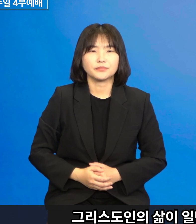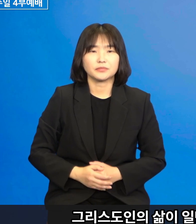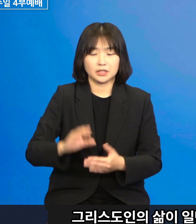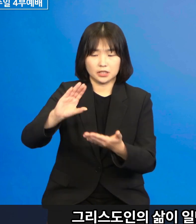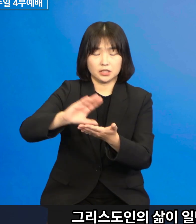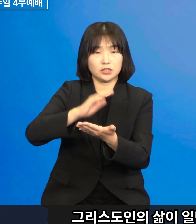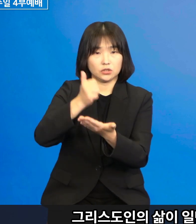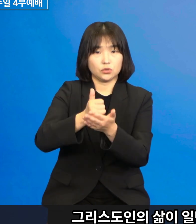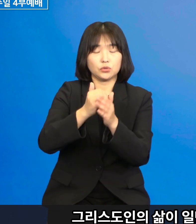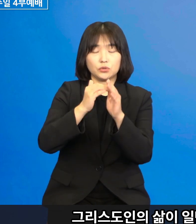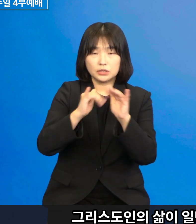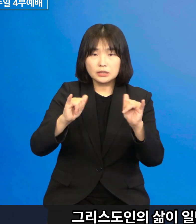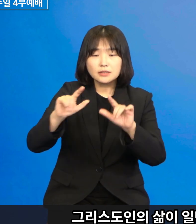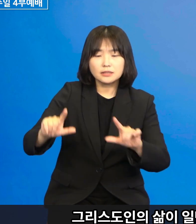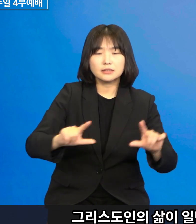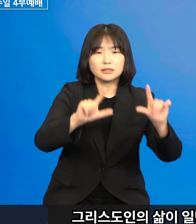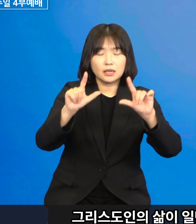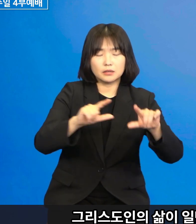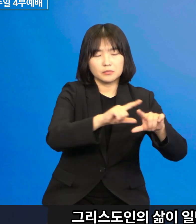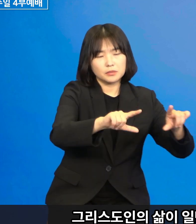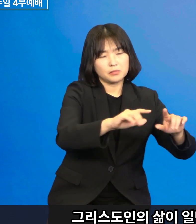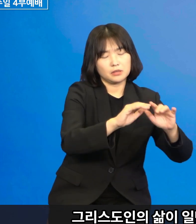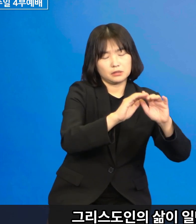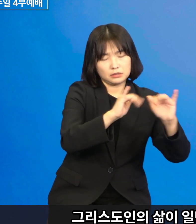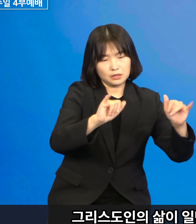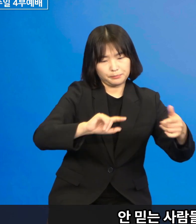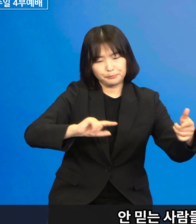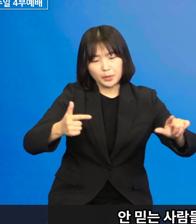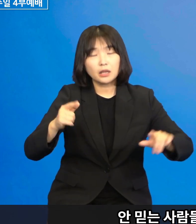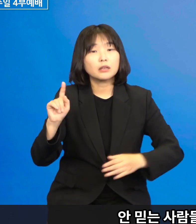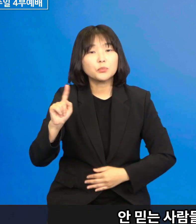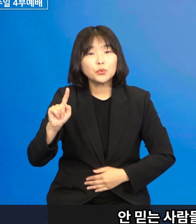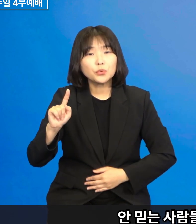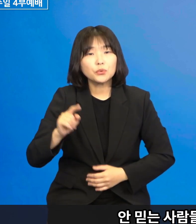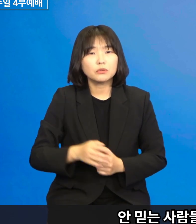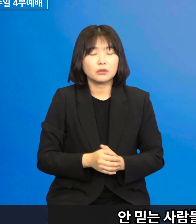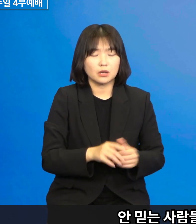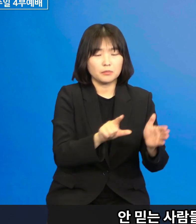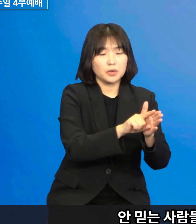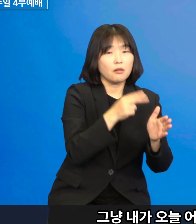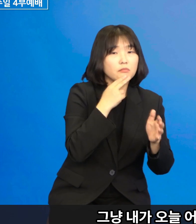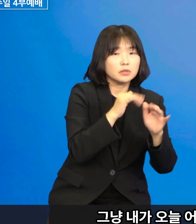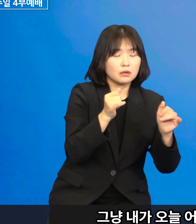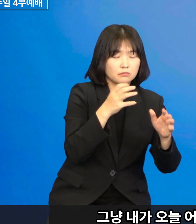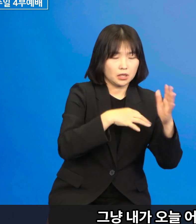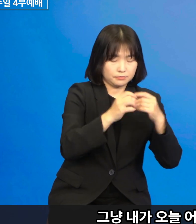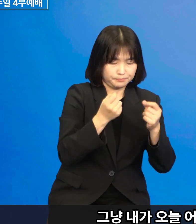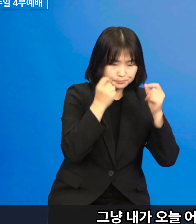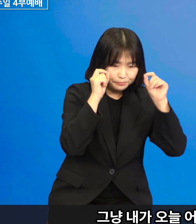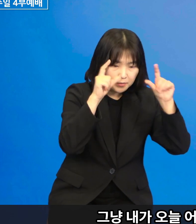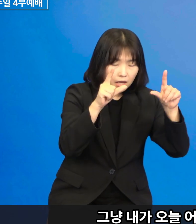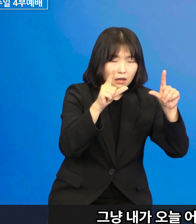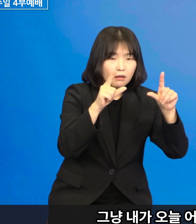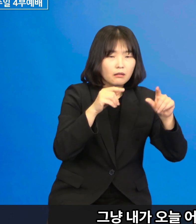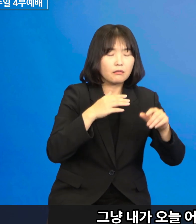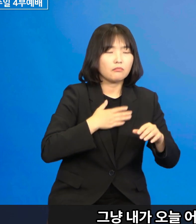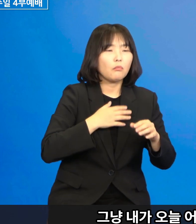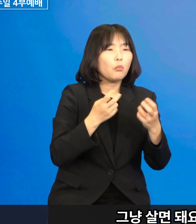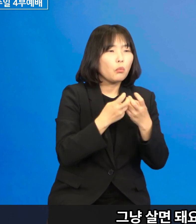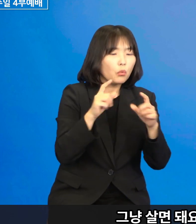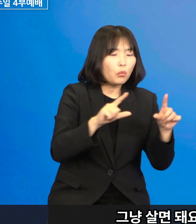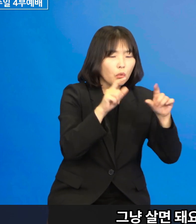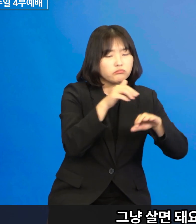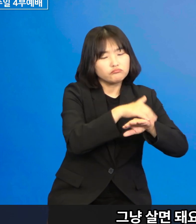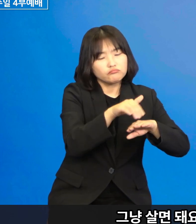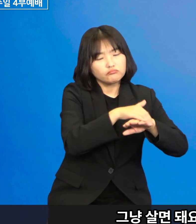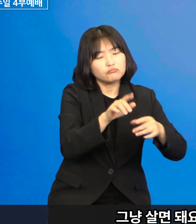그리스도인의 삶이 일반 사람들과 다른 게 뭡니까? 안 믿는 사람들은 아침에 일어나면 그냥 내가 오늘 어떻게 살아야지 계획하고